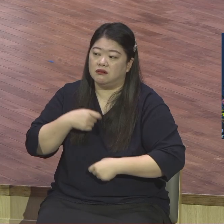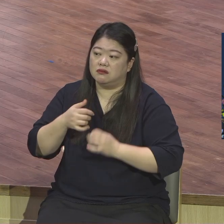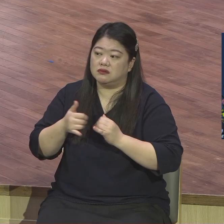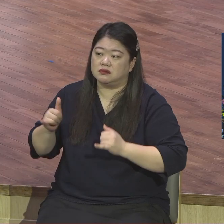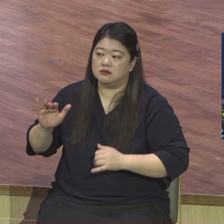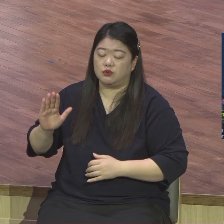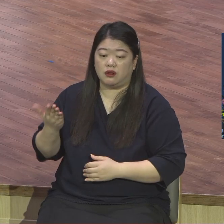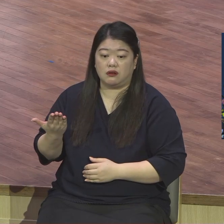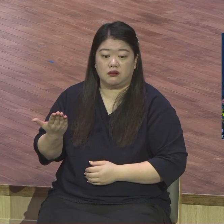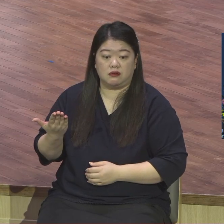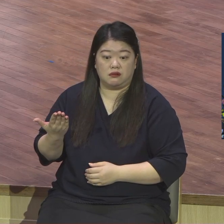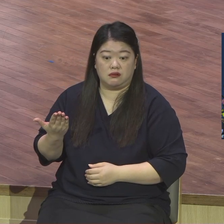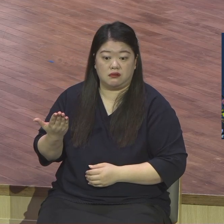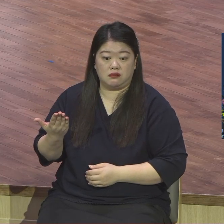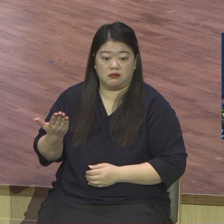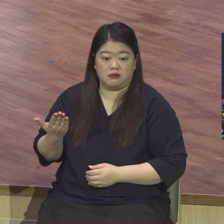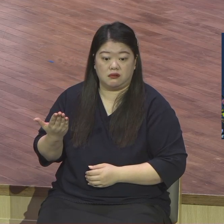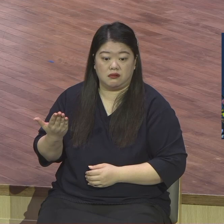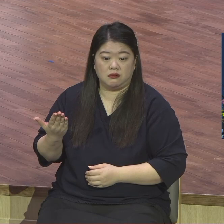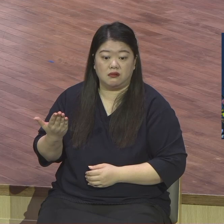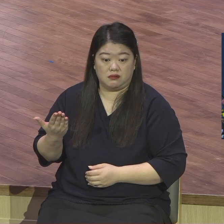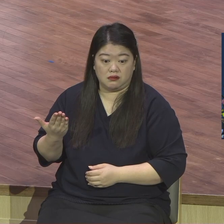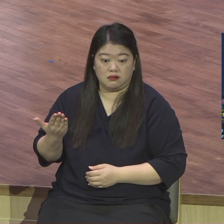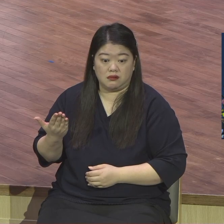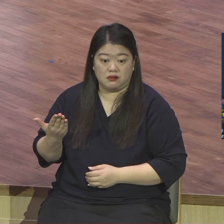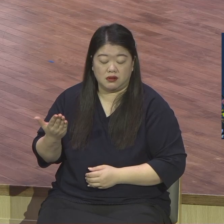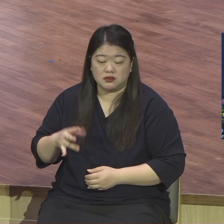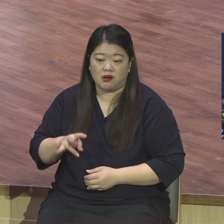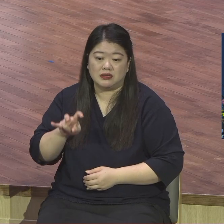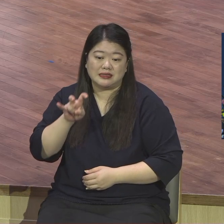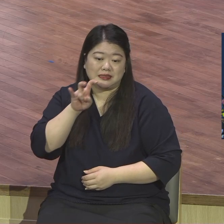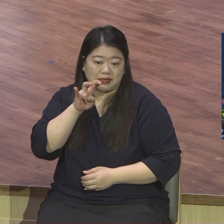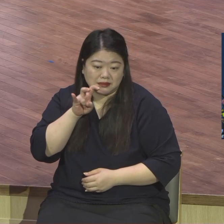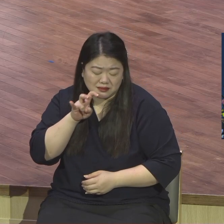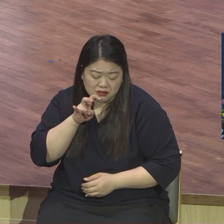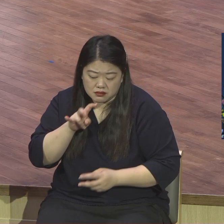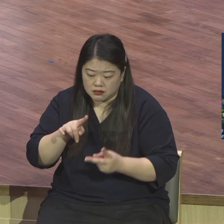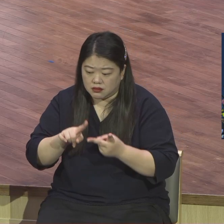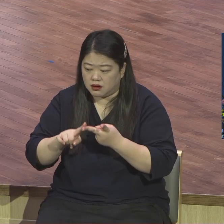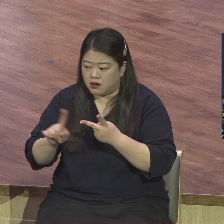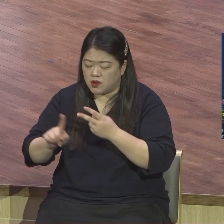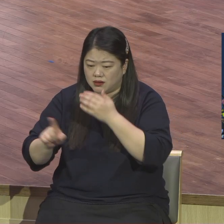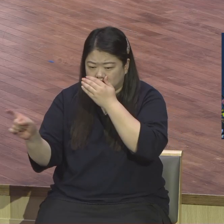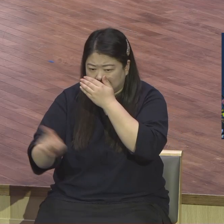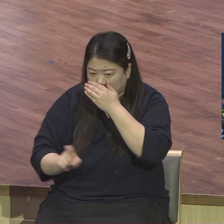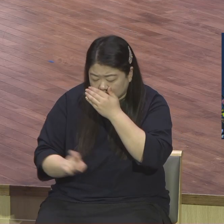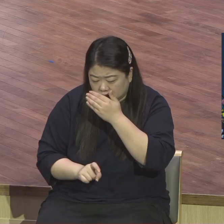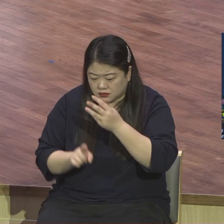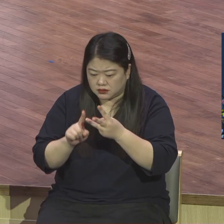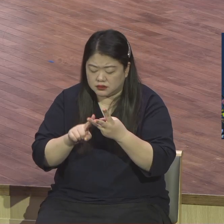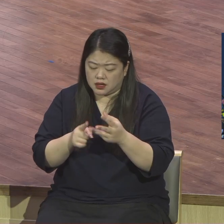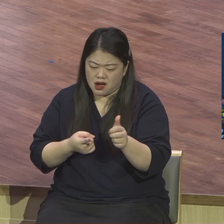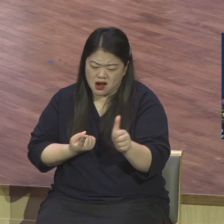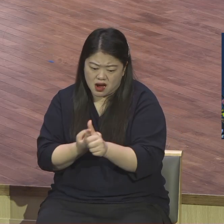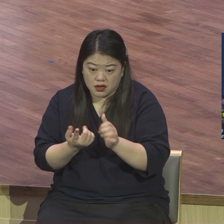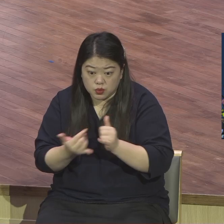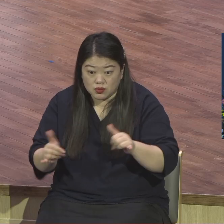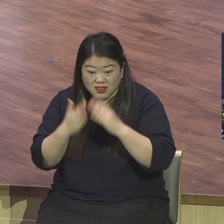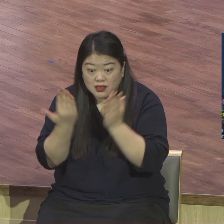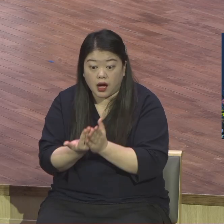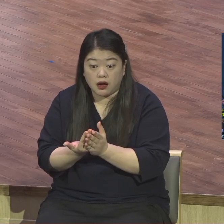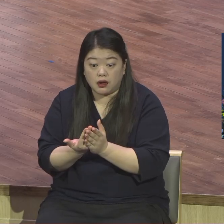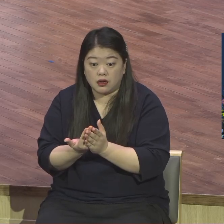강도도 창녀도 깡패도 예수 믿는 순간에 뭐가 돼요? 의인이 됩니다.